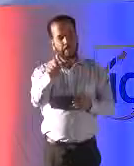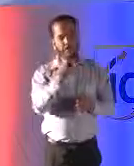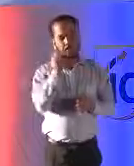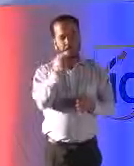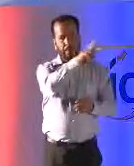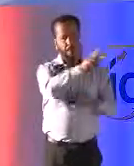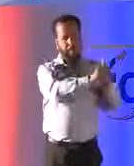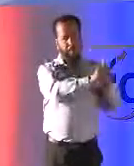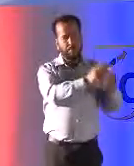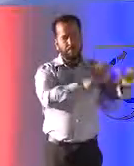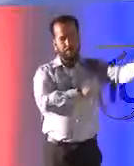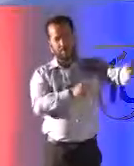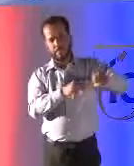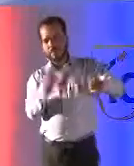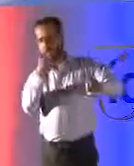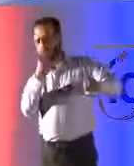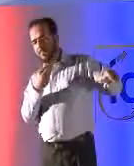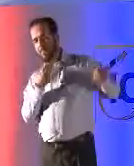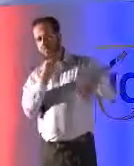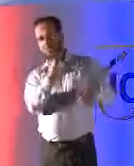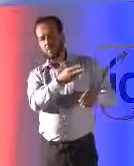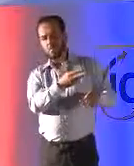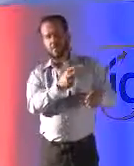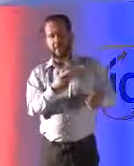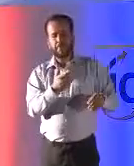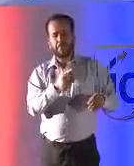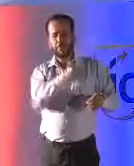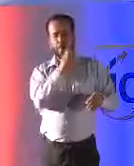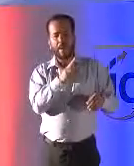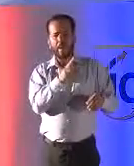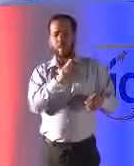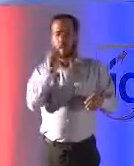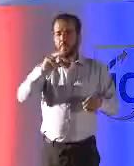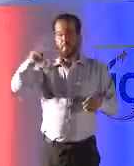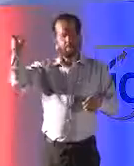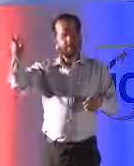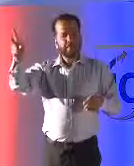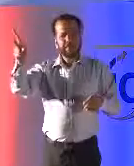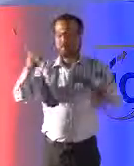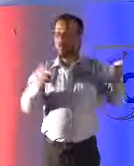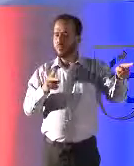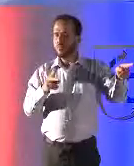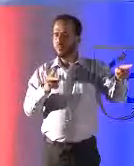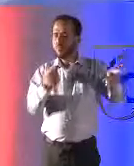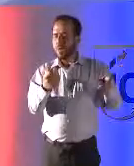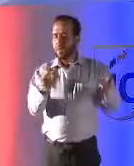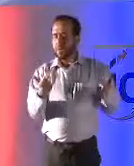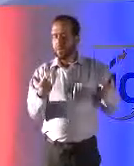مطعم كيف تتفادى إحراج أن تسأل أحد آخر ماذا هو